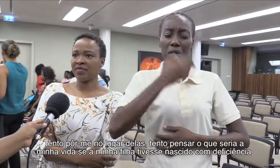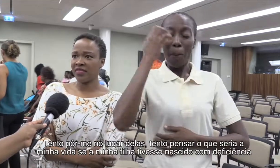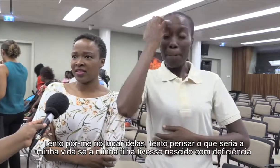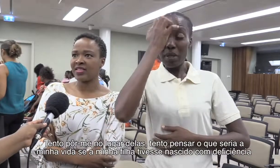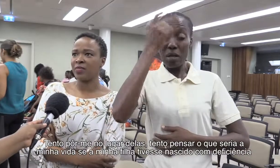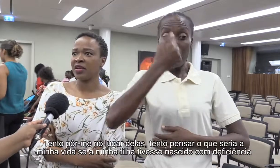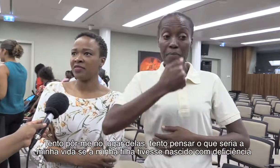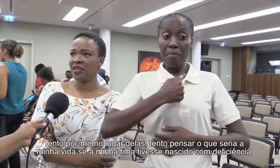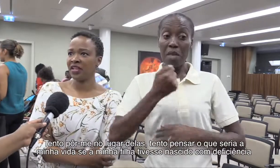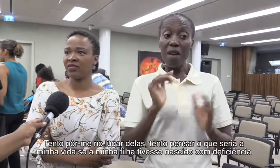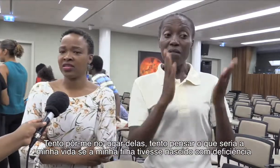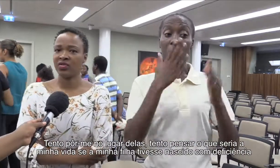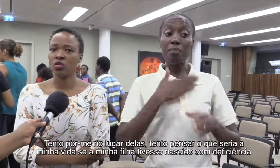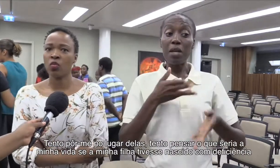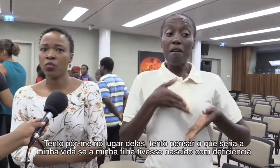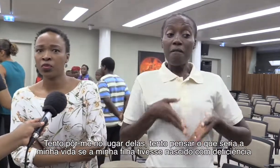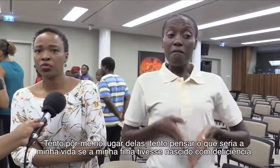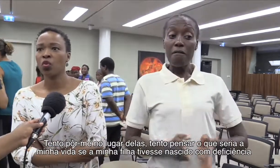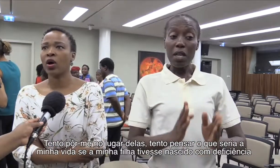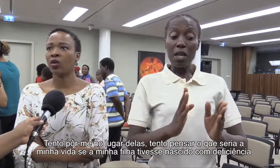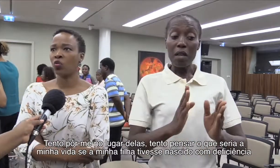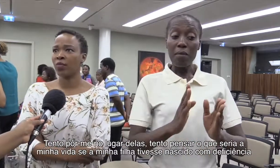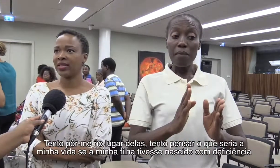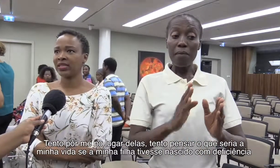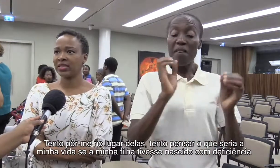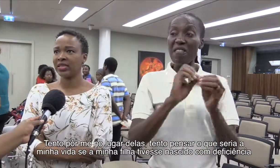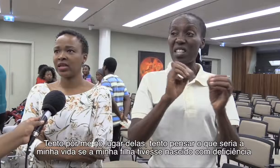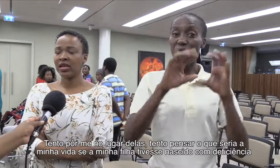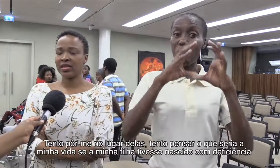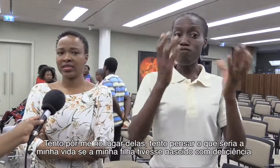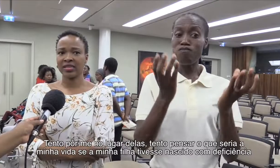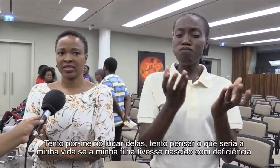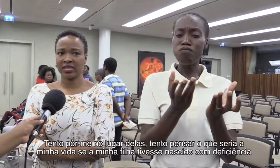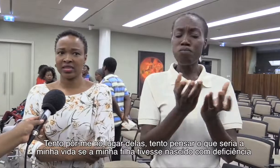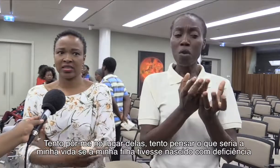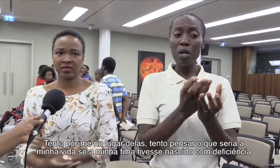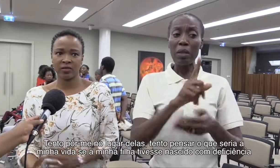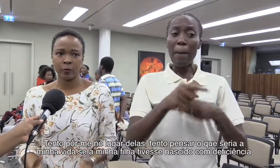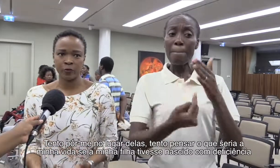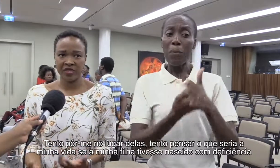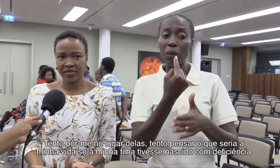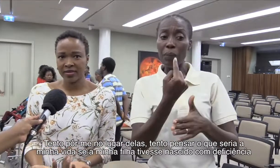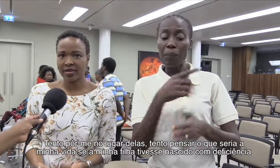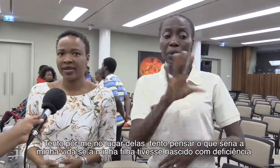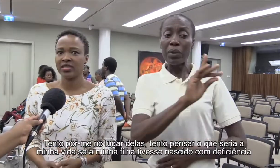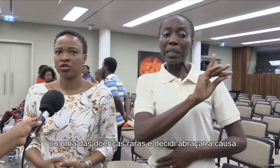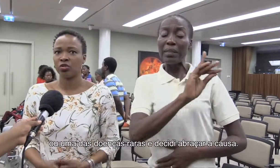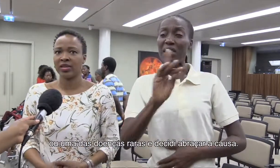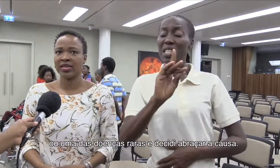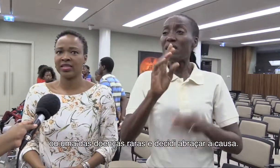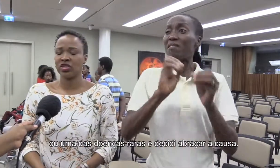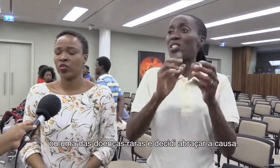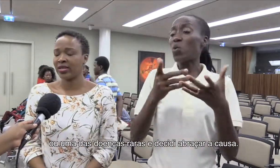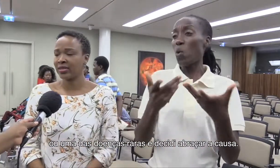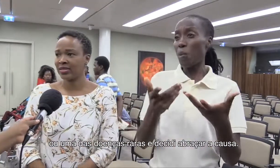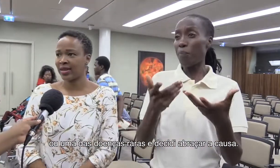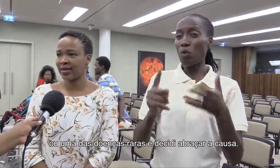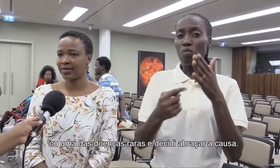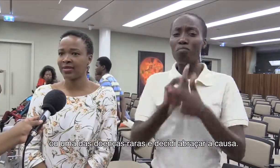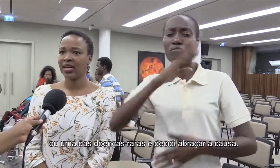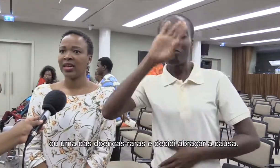a minha vida se a minha filha estivesse vindo ao mundo com alguma destas deficiências, alguma destas